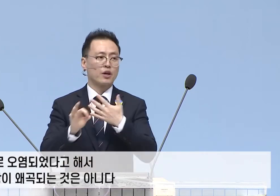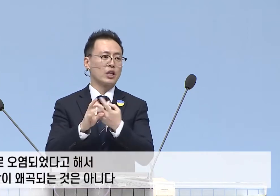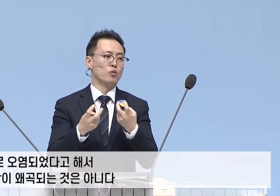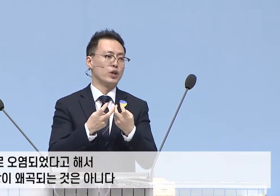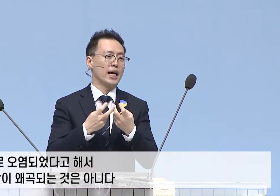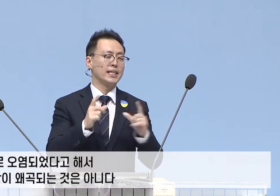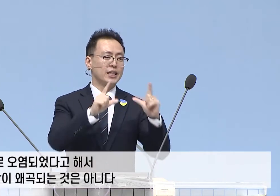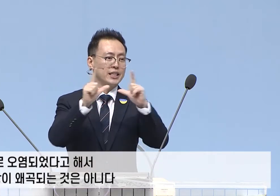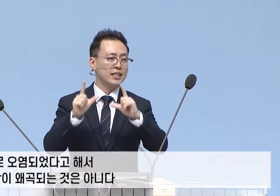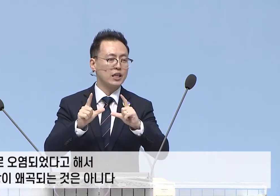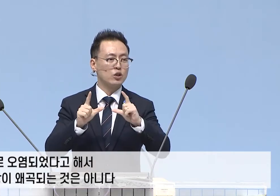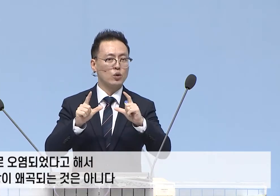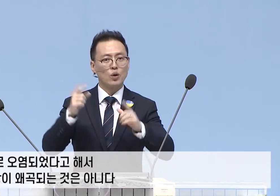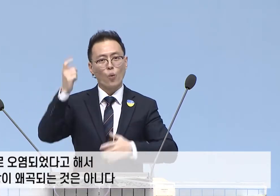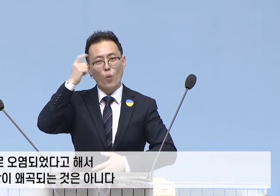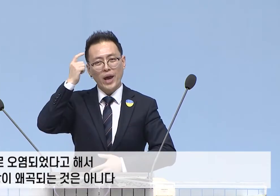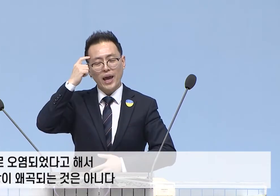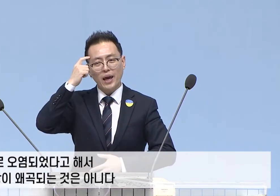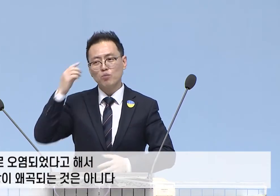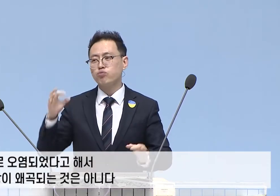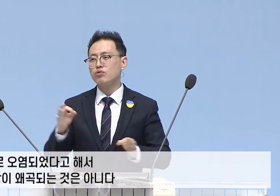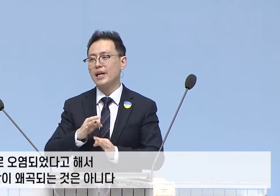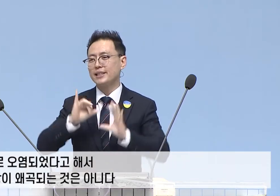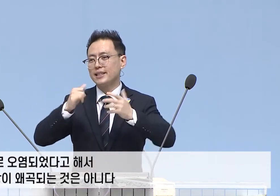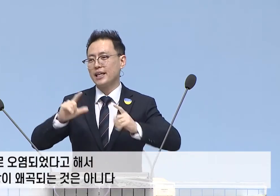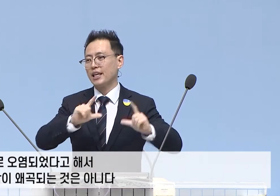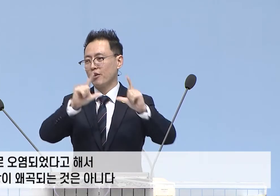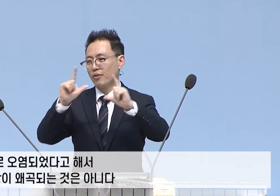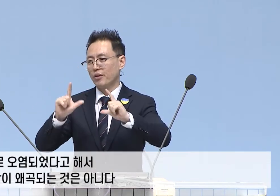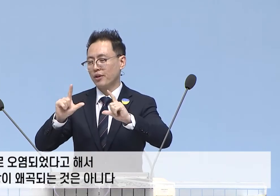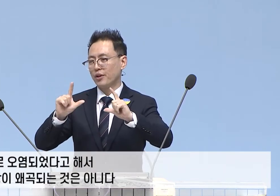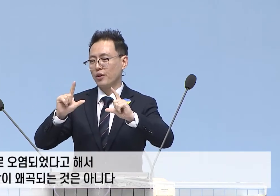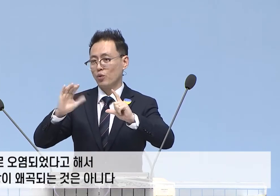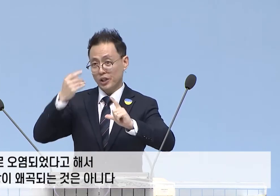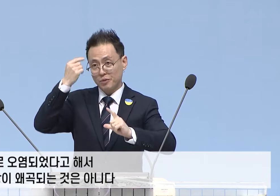그렇다면 우리가 사는 이 세상은 왜 불의한 세상이 되었습니까?